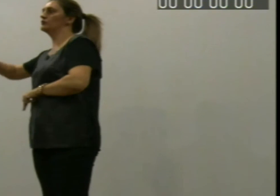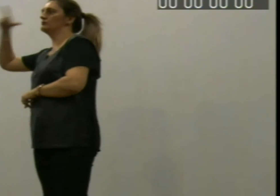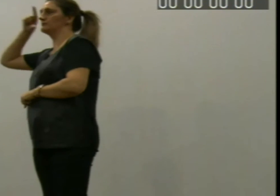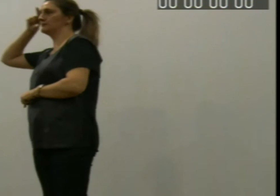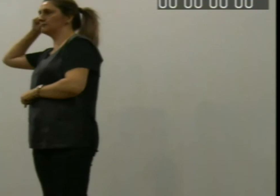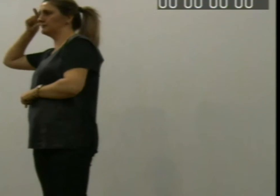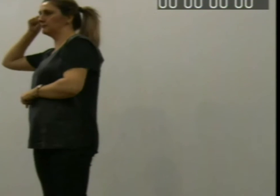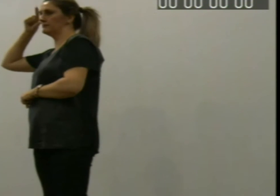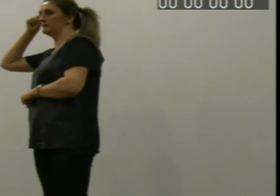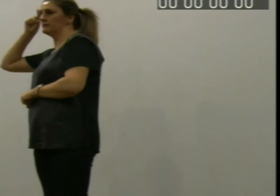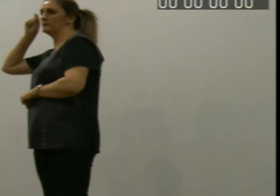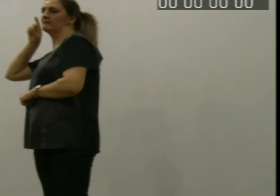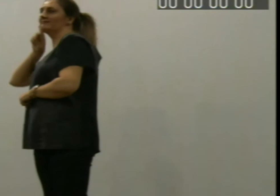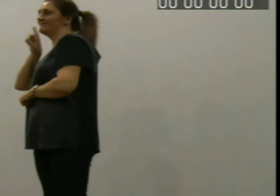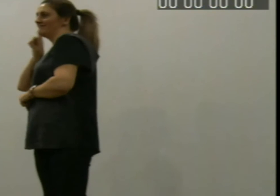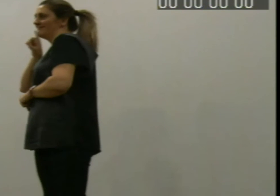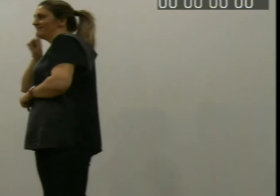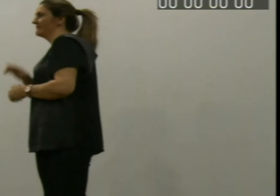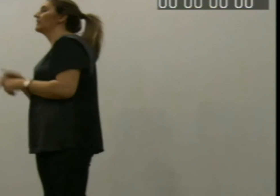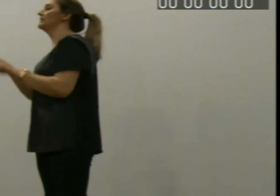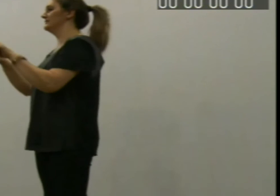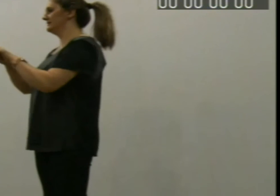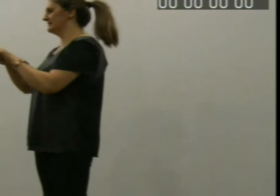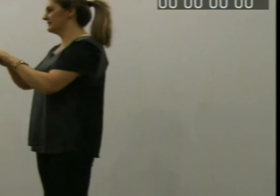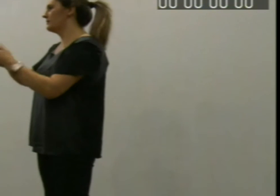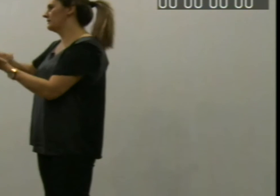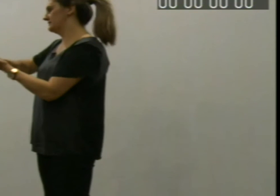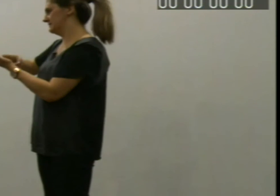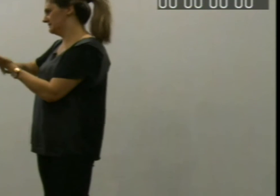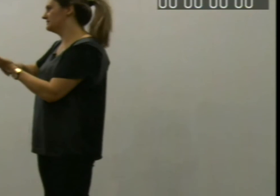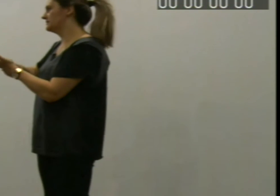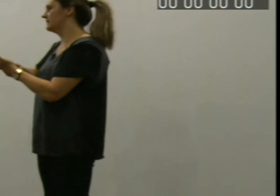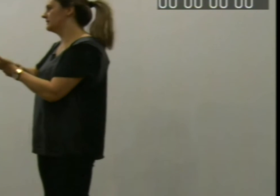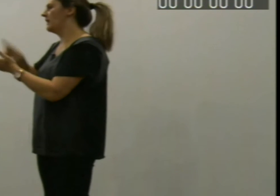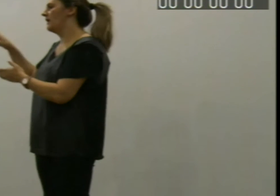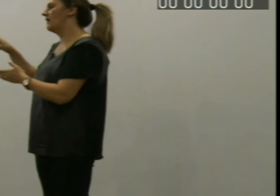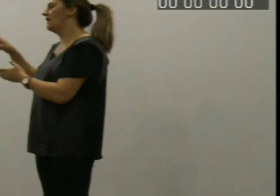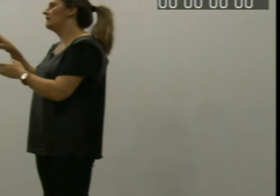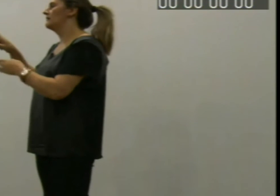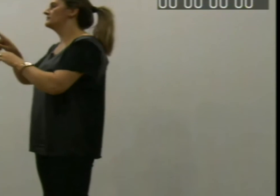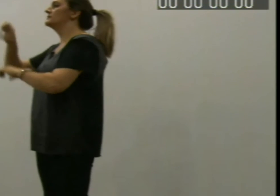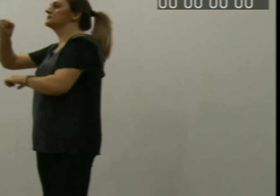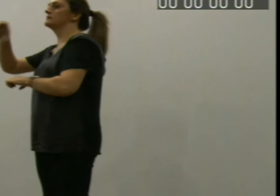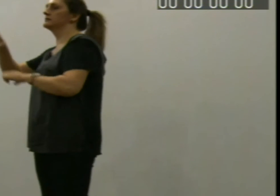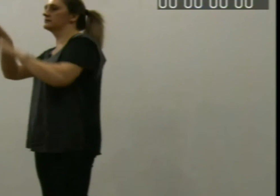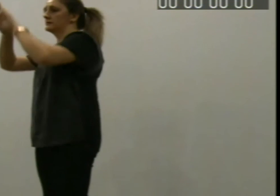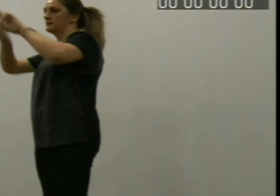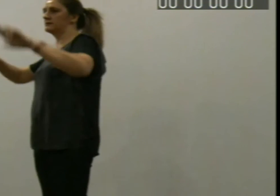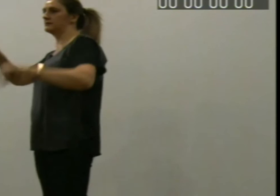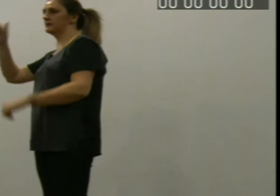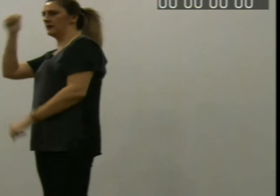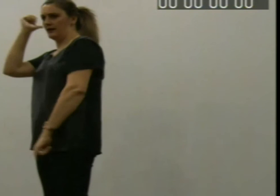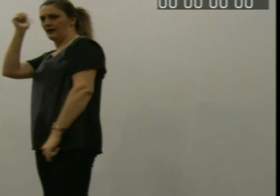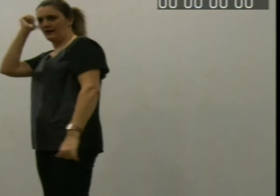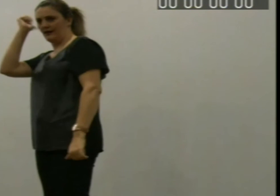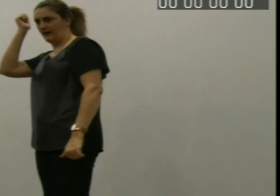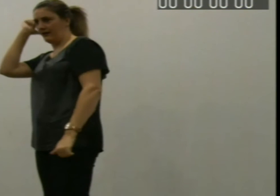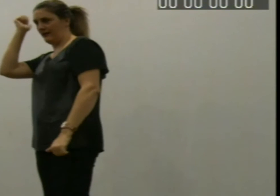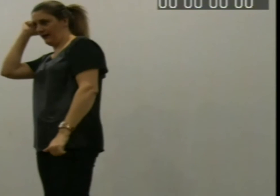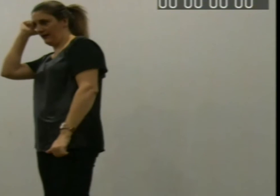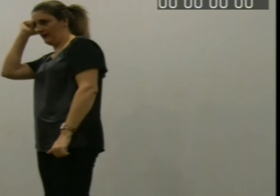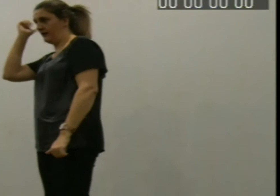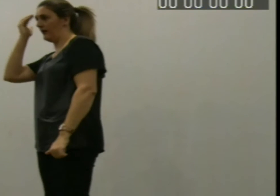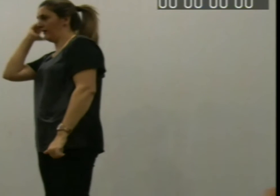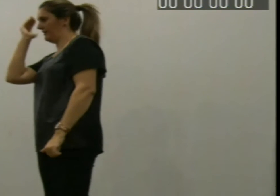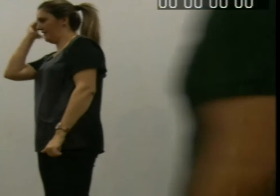univers e também tradutor Inter da Universidade Federal de Santa Catarina Edgar Correa Veras